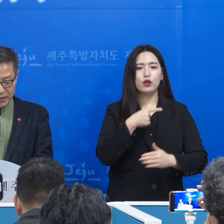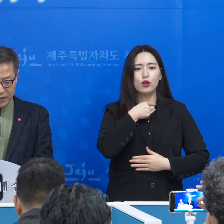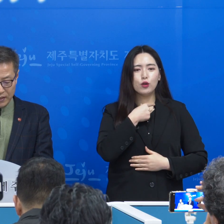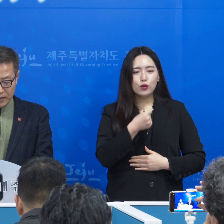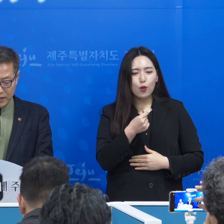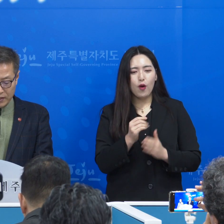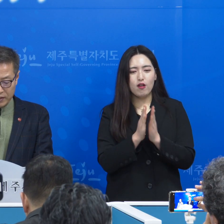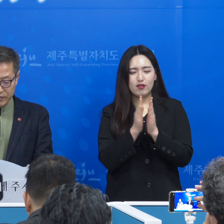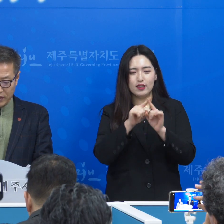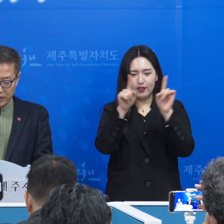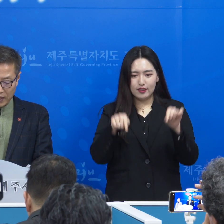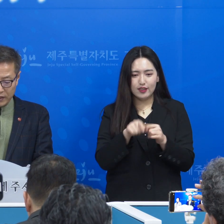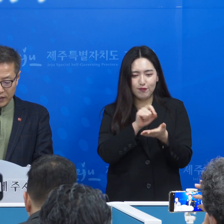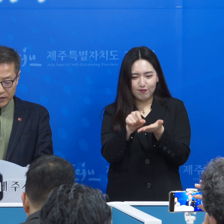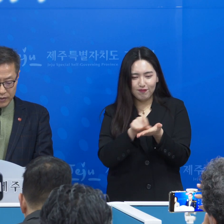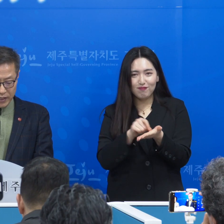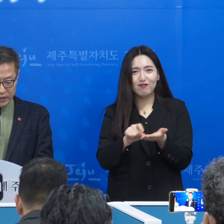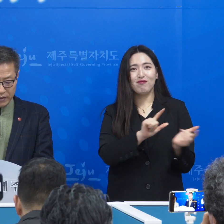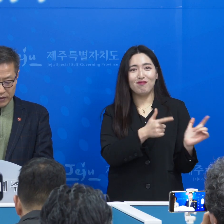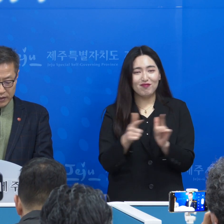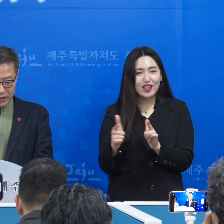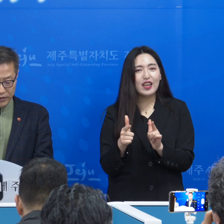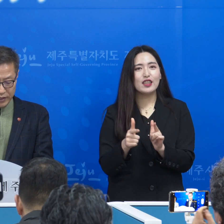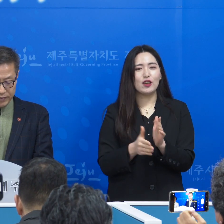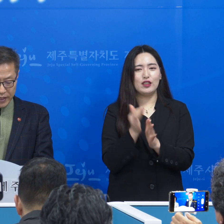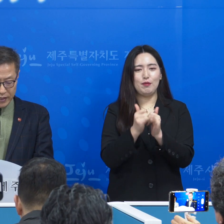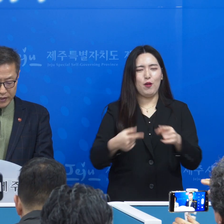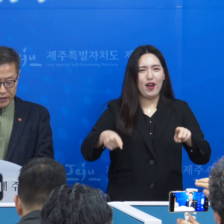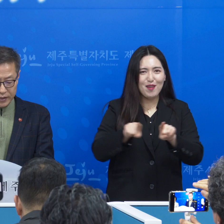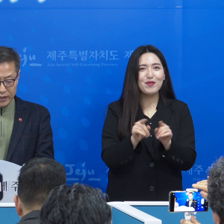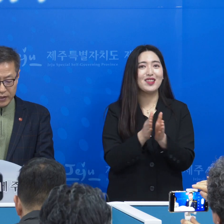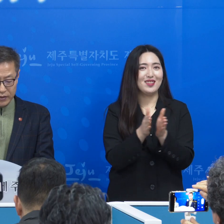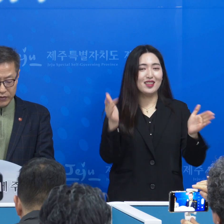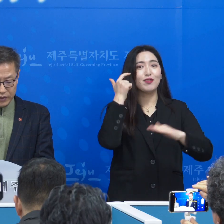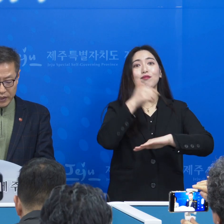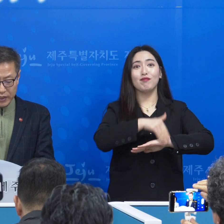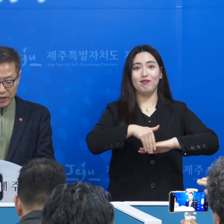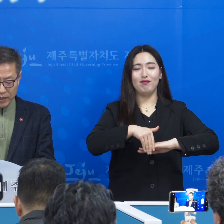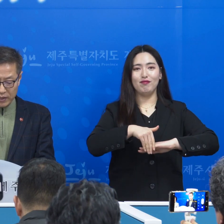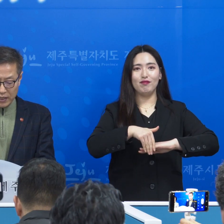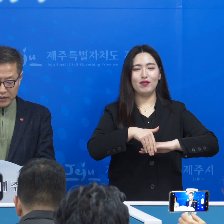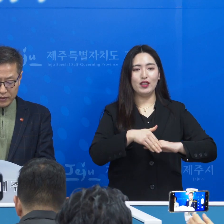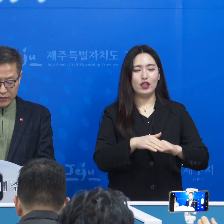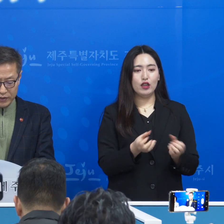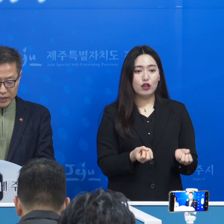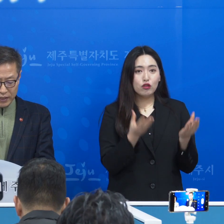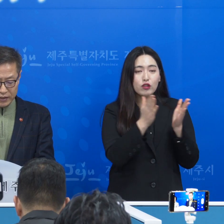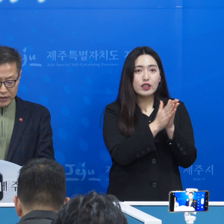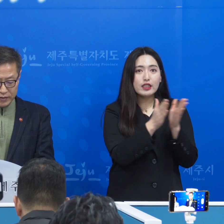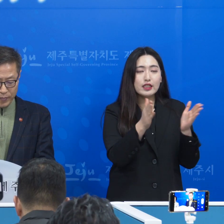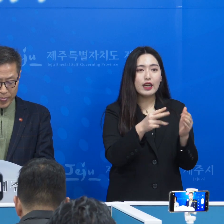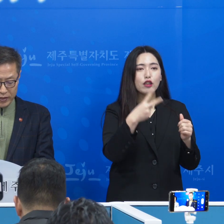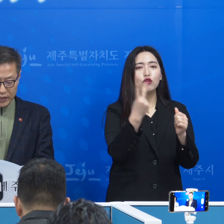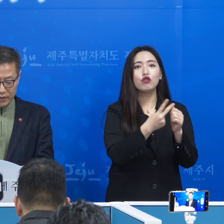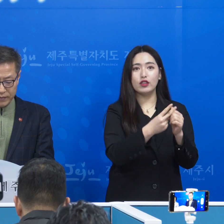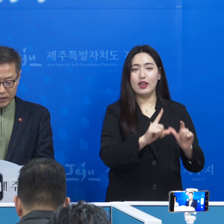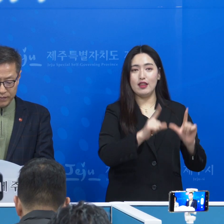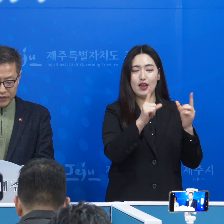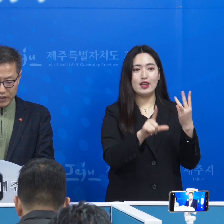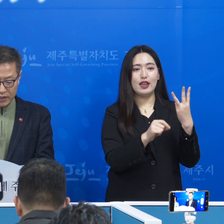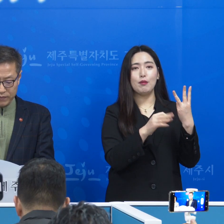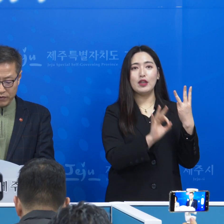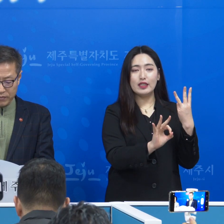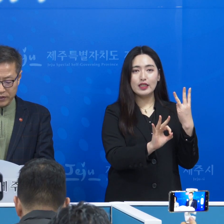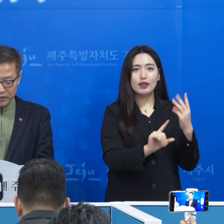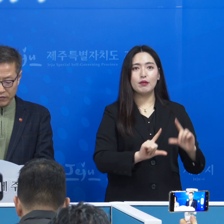달기, 시민과 함께 서막의장을 열 계획입니다. 축제의 개막을 알리는 둘째 날에는 체험 및